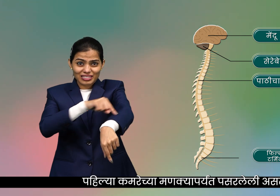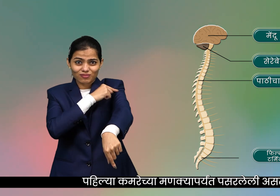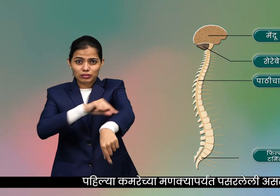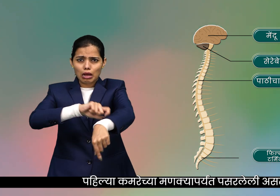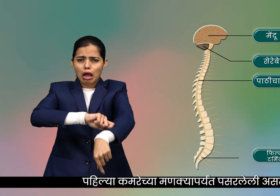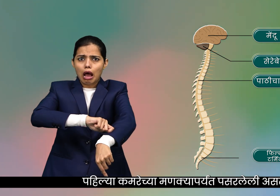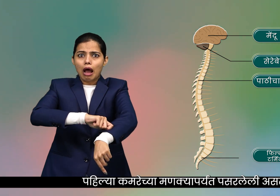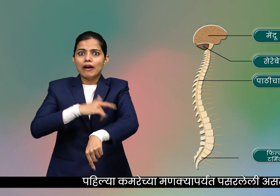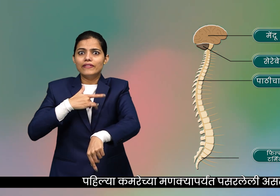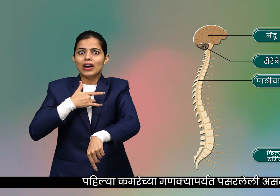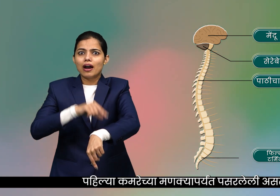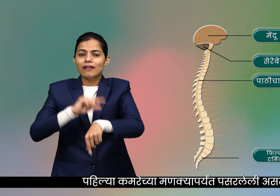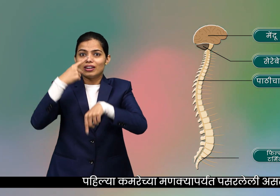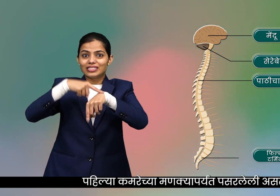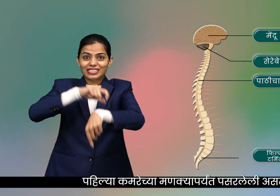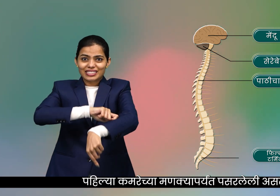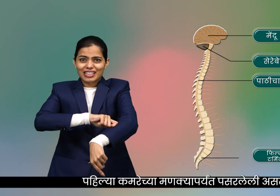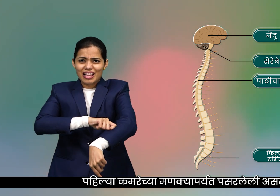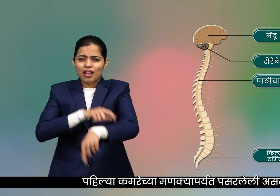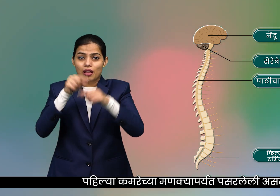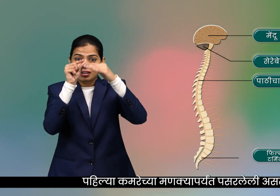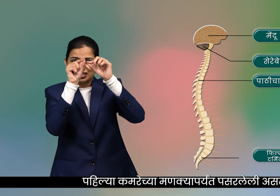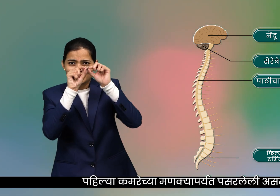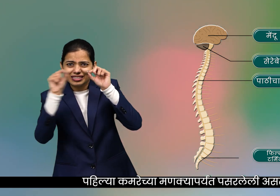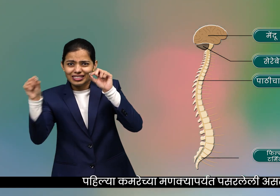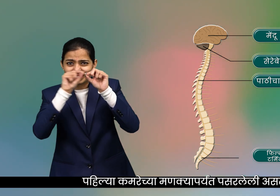पहिल्या कमरेच्या मणक्यापर्यंत पसरलेली असते.